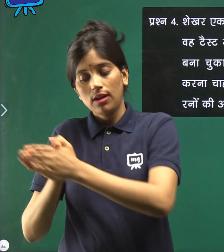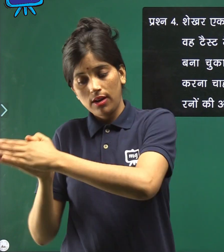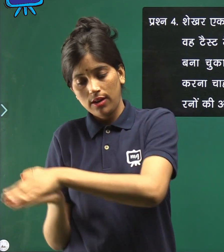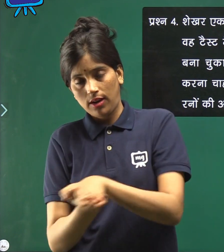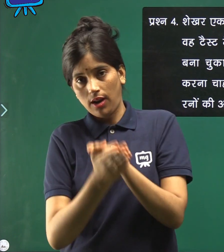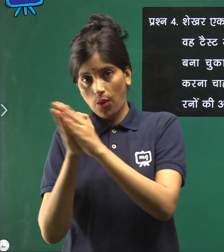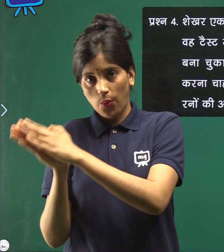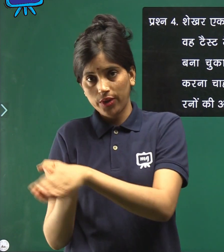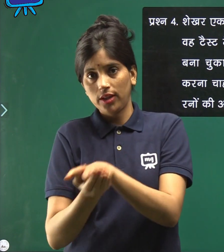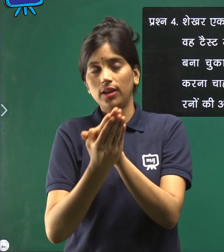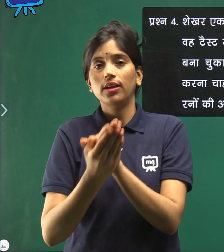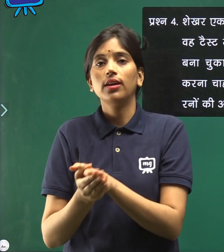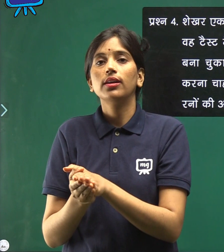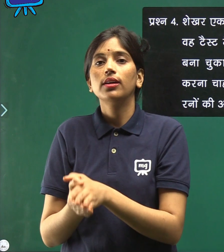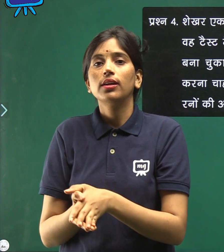रनों की